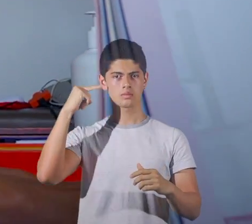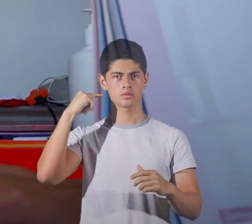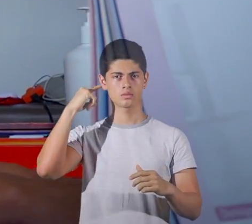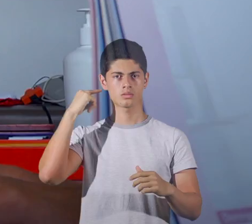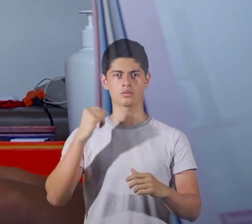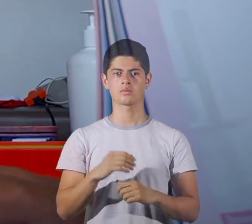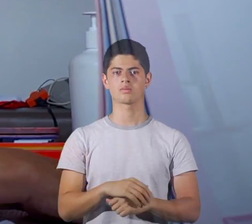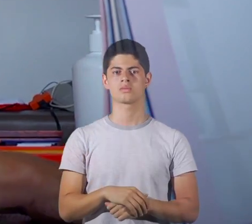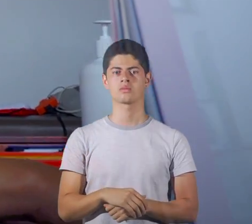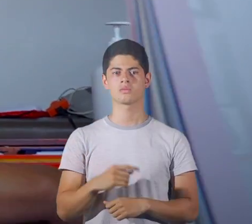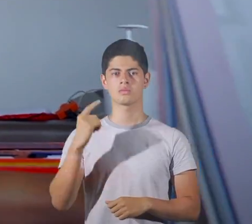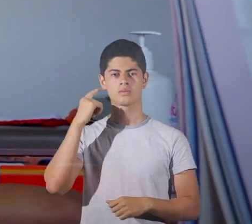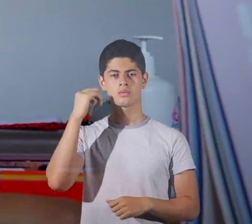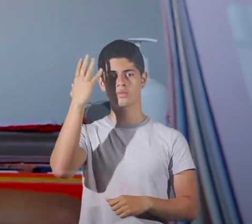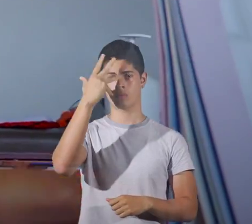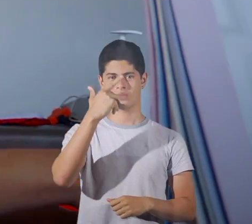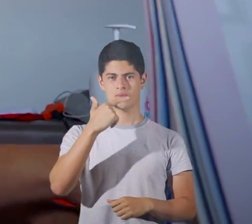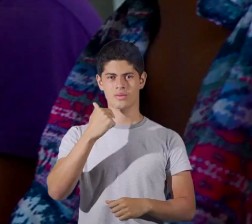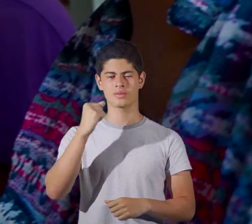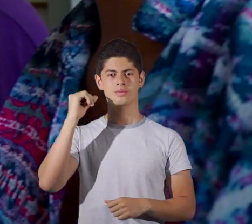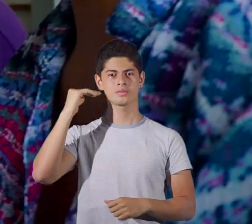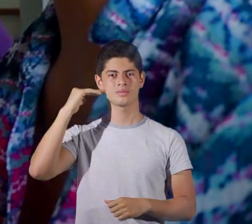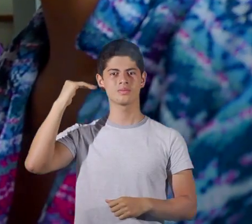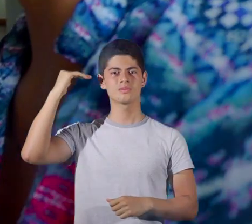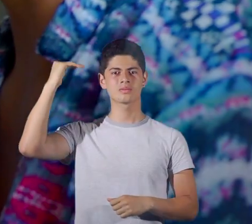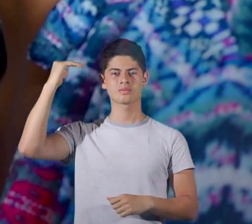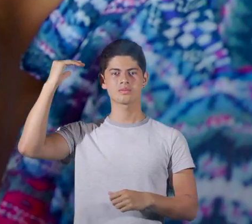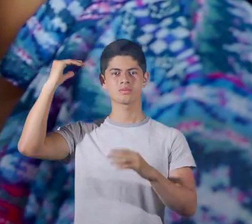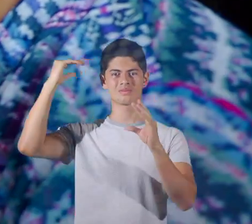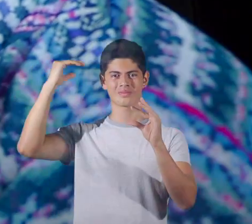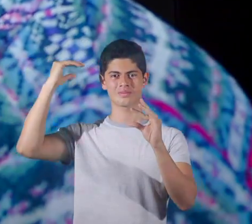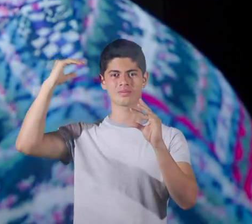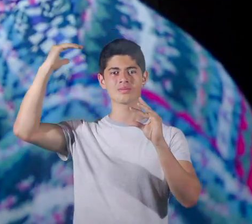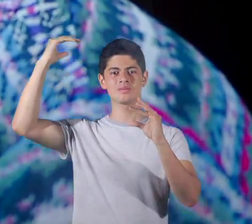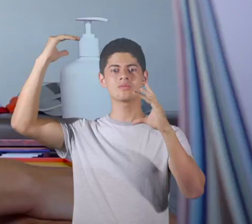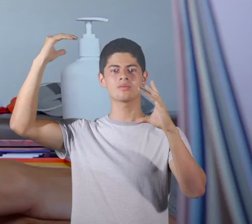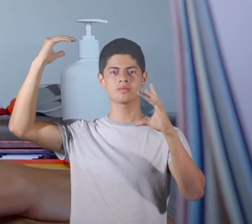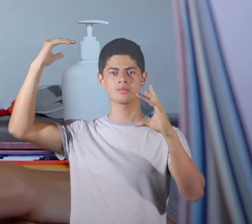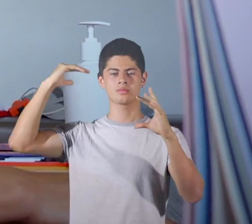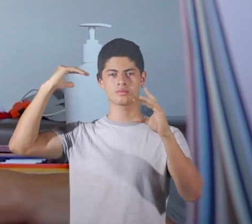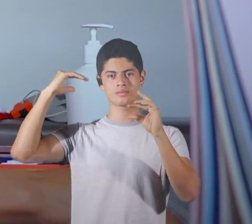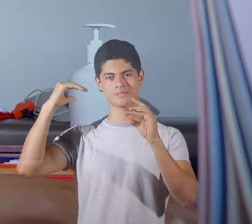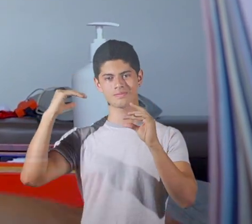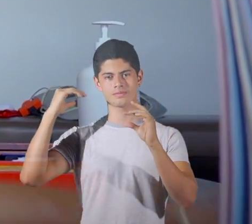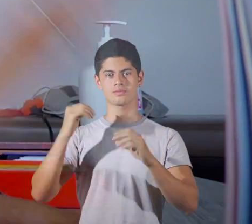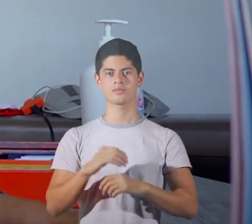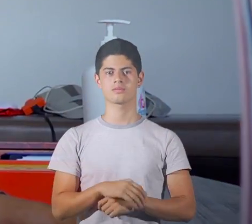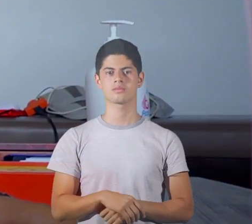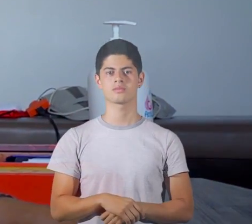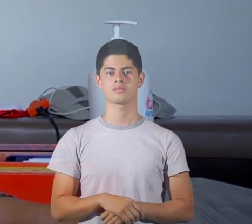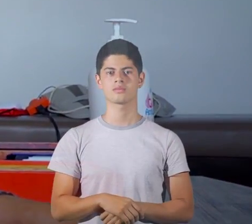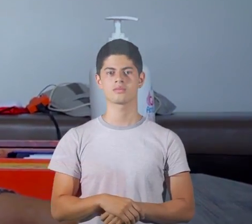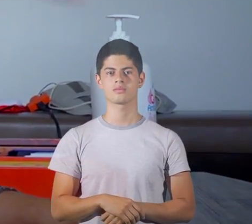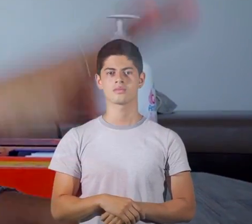decibel en el que él está escuchando, ya sea lo ambiental. Luego le harían una logoaudiometría, que es lo que le va a